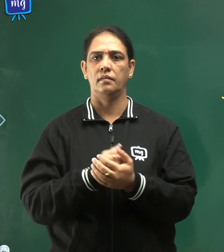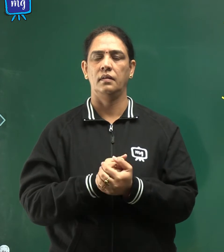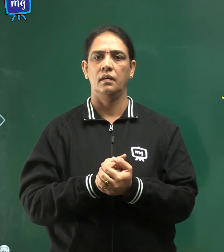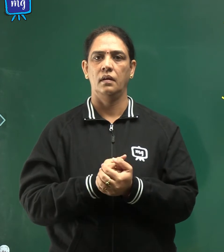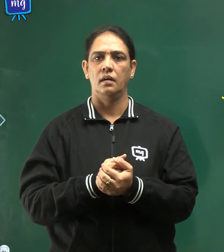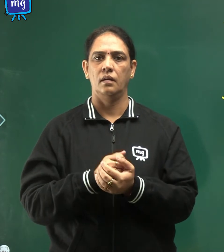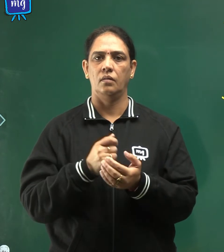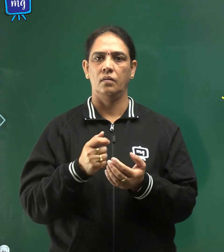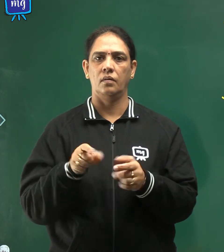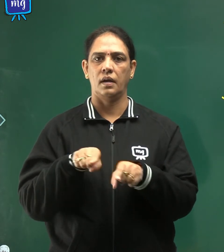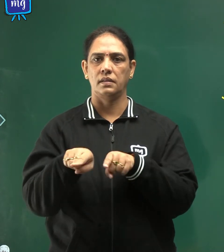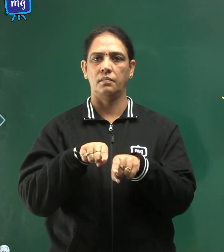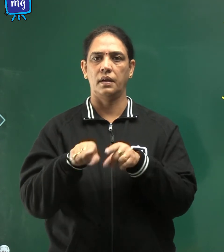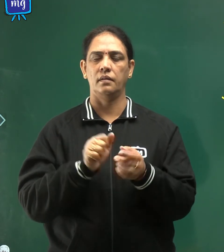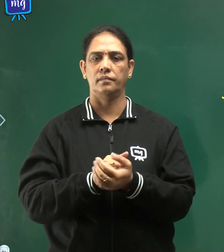उदाहरण